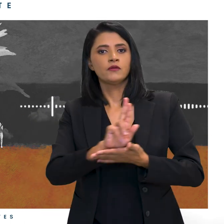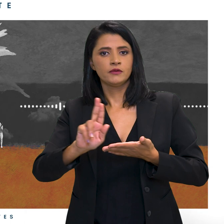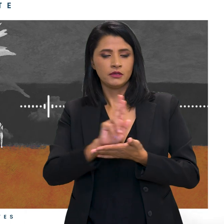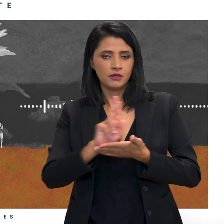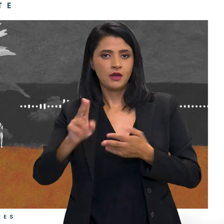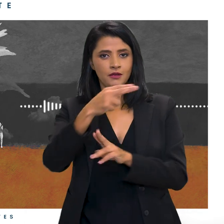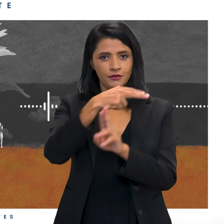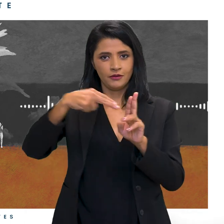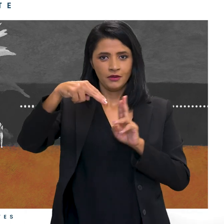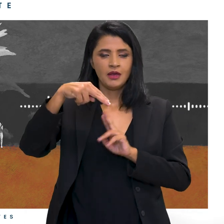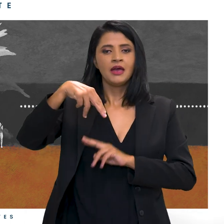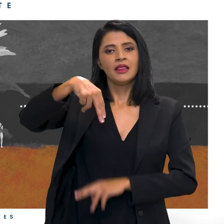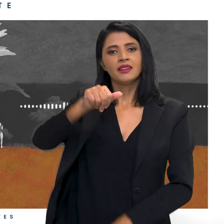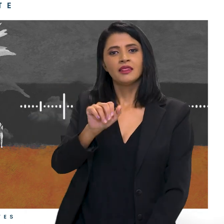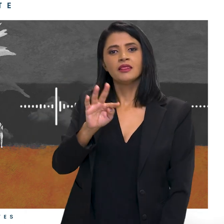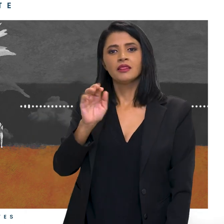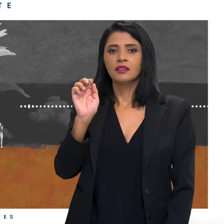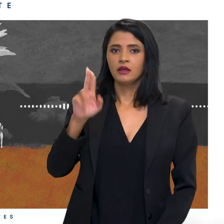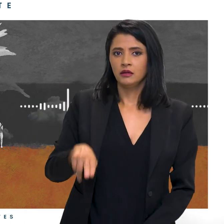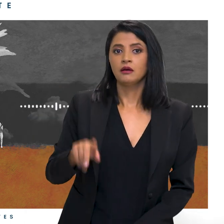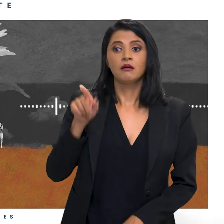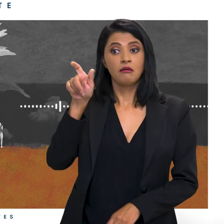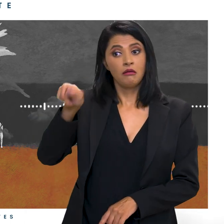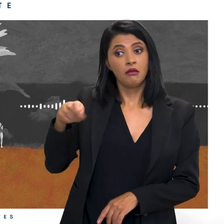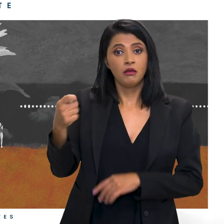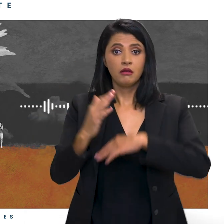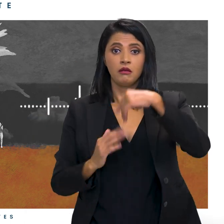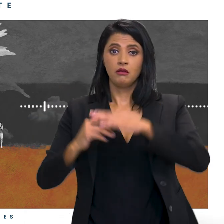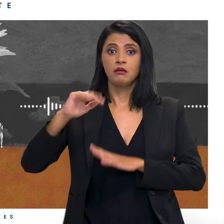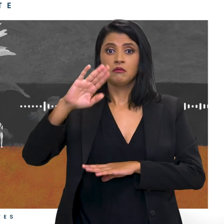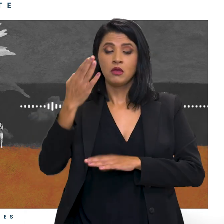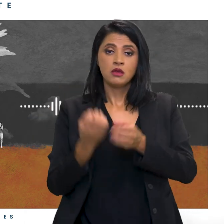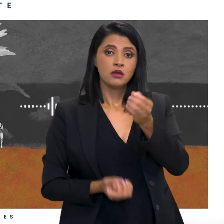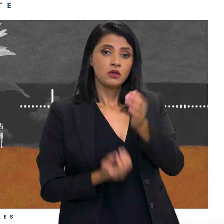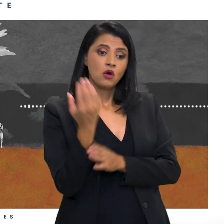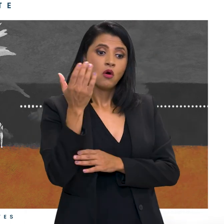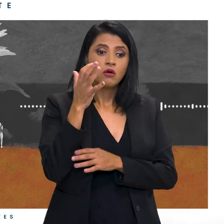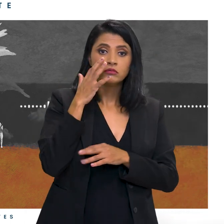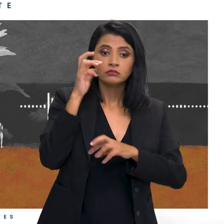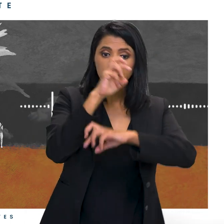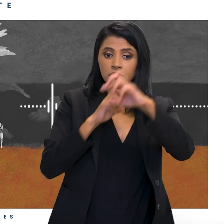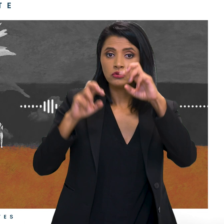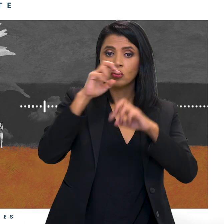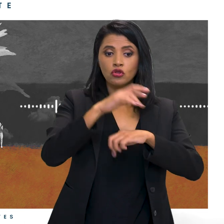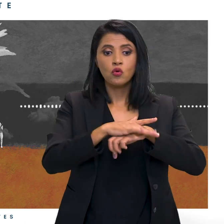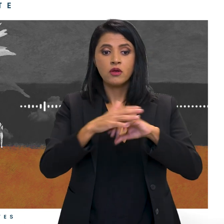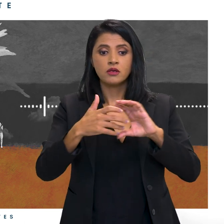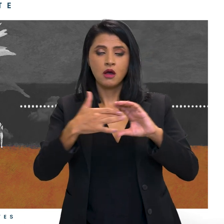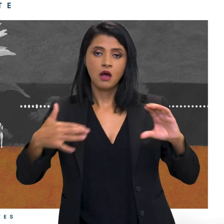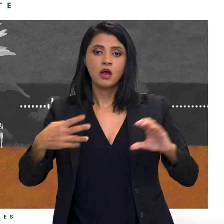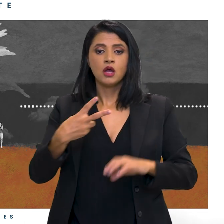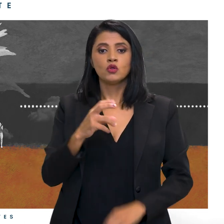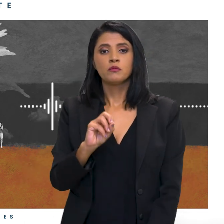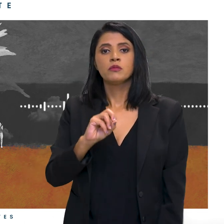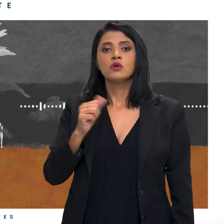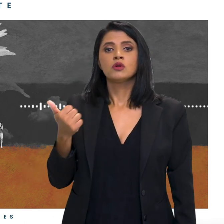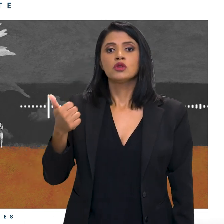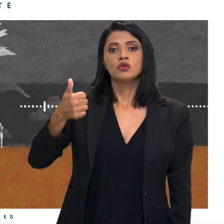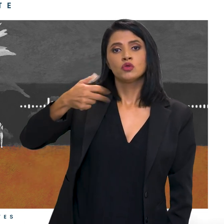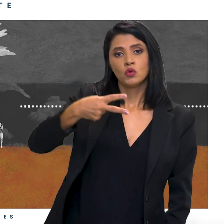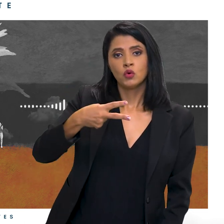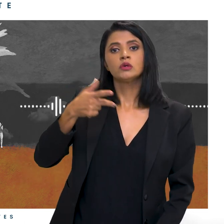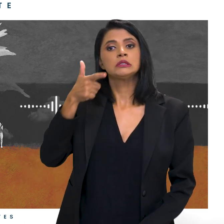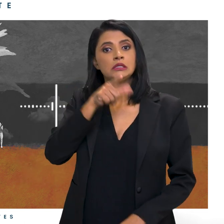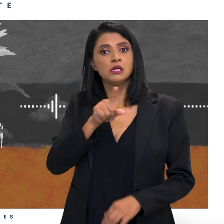da Universidade de Brasília, Natan Monsores. Ele é biólogo e criou o Observatório de Doenças Raras na UNB em 2012. E